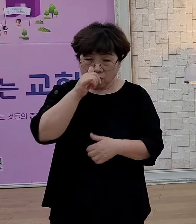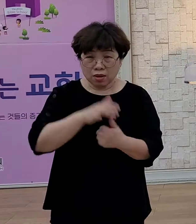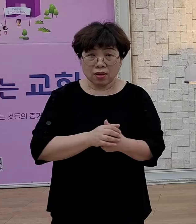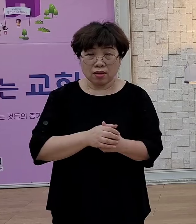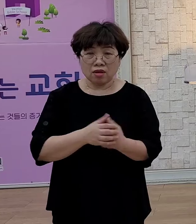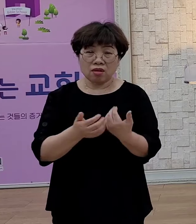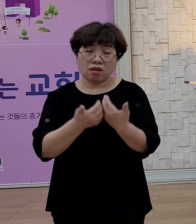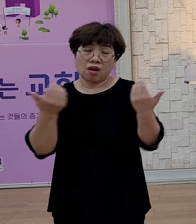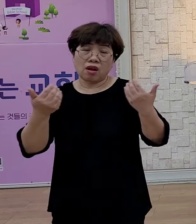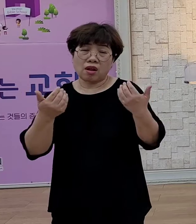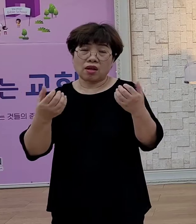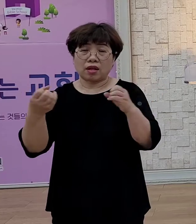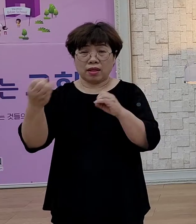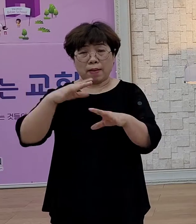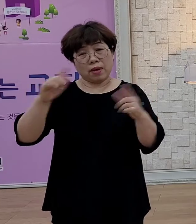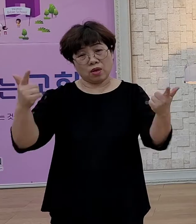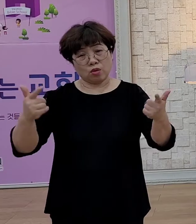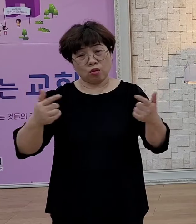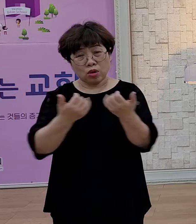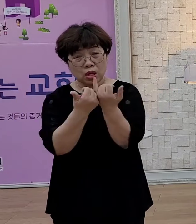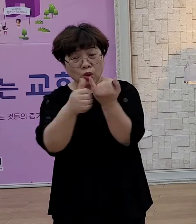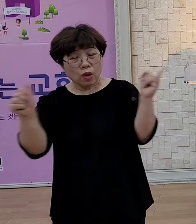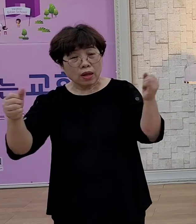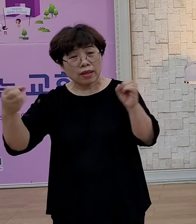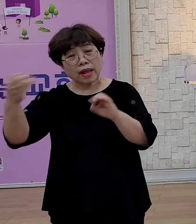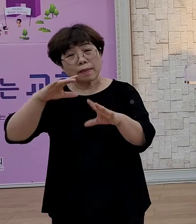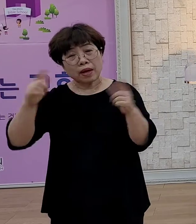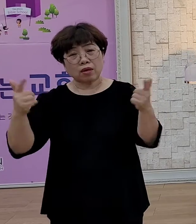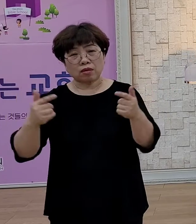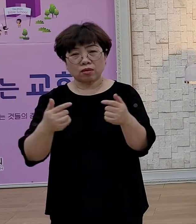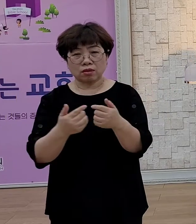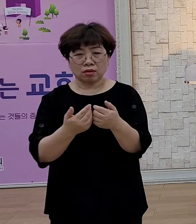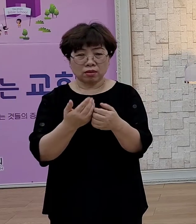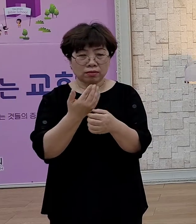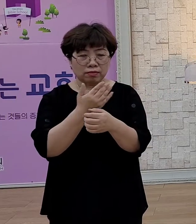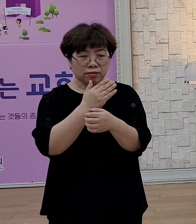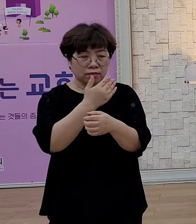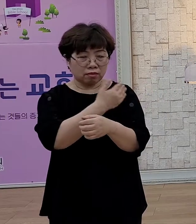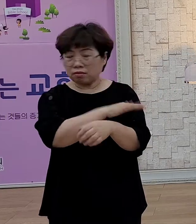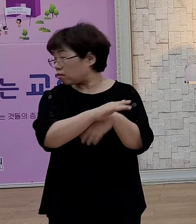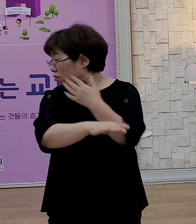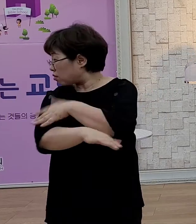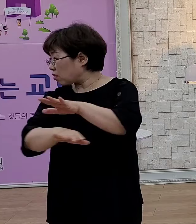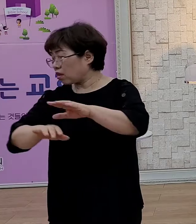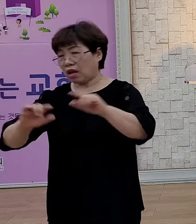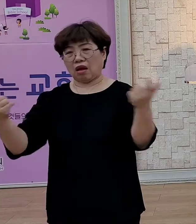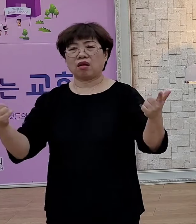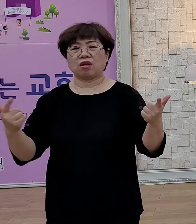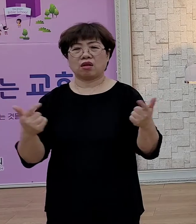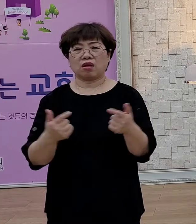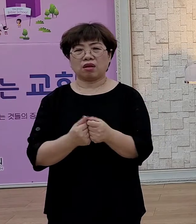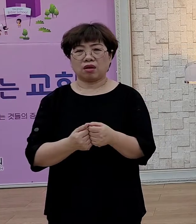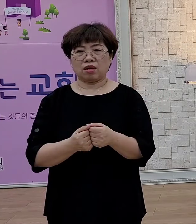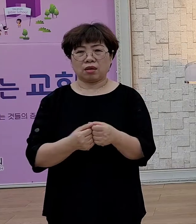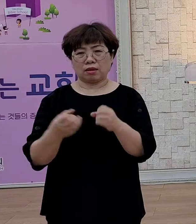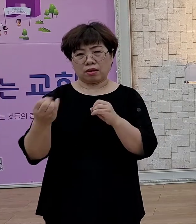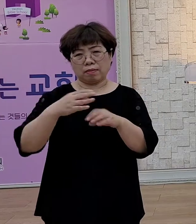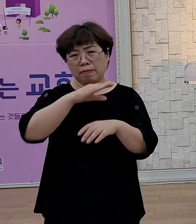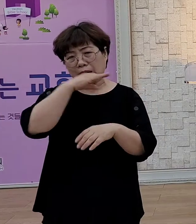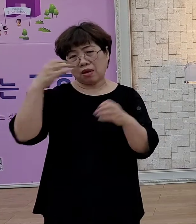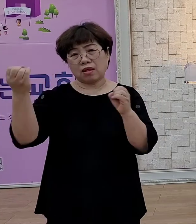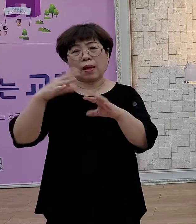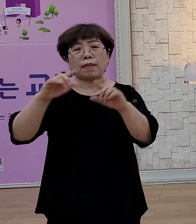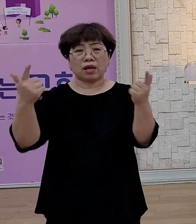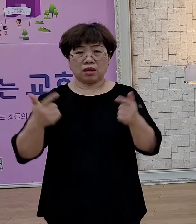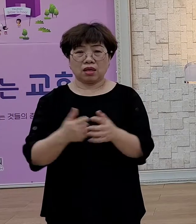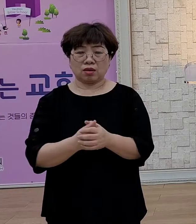나가는 게 답이 아니고 이혼하는 게 답이 아니고 서로 얼굴 안 보면 되지. 이게 답이 아니다 라는 것을 오늘